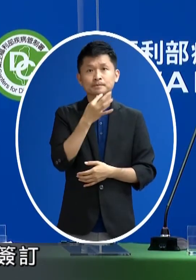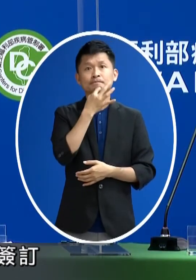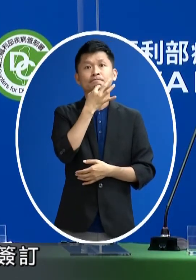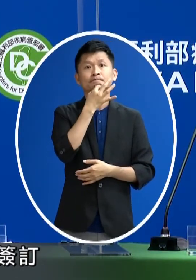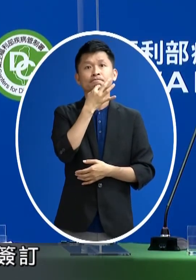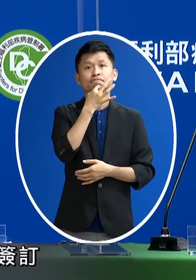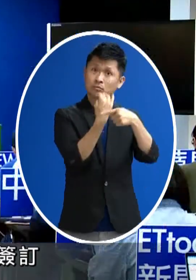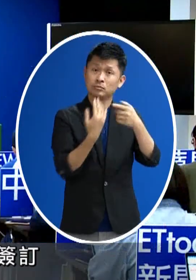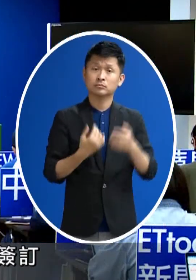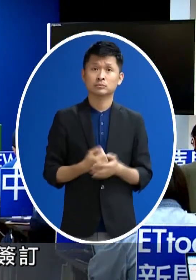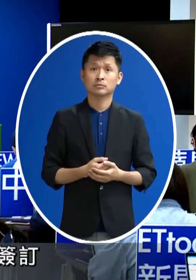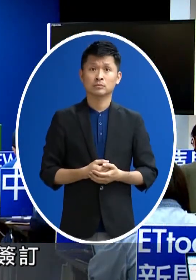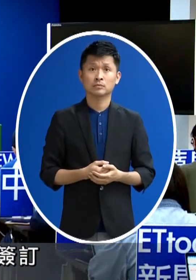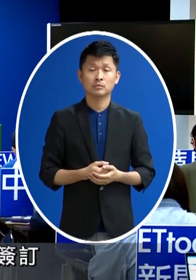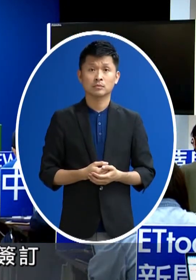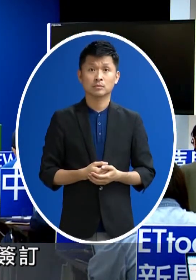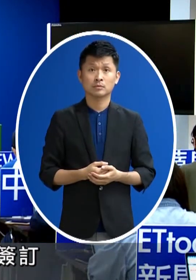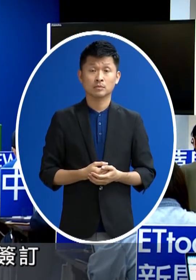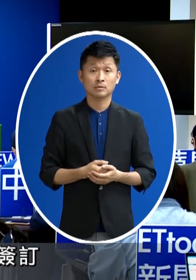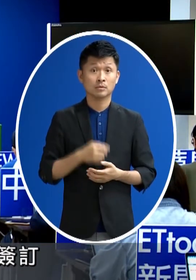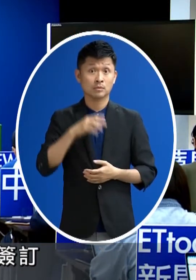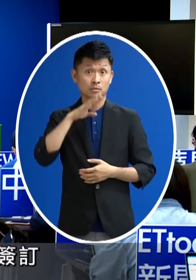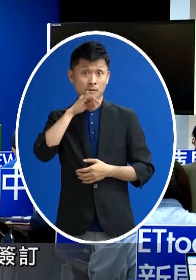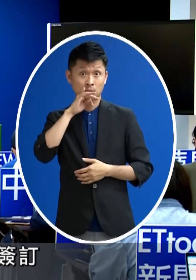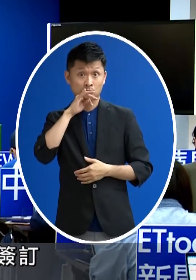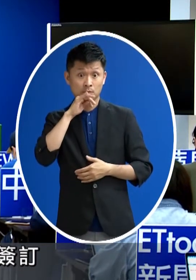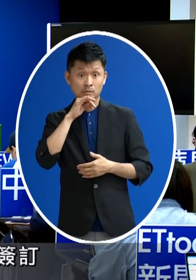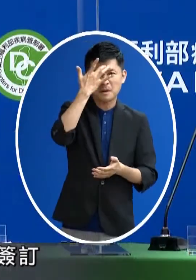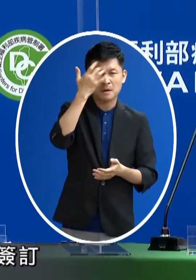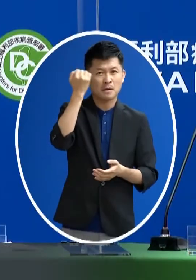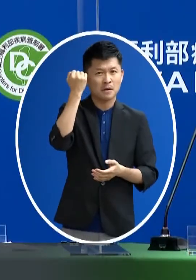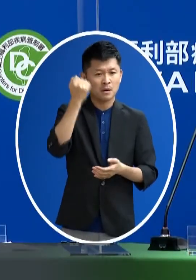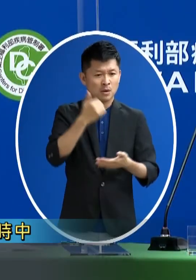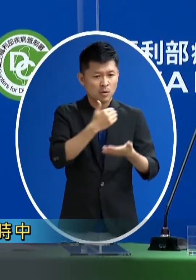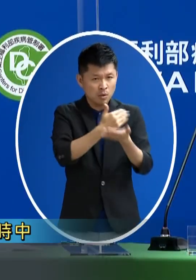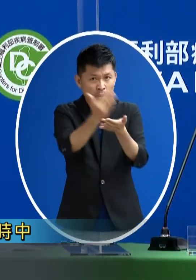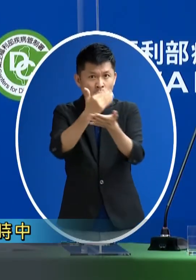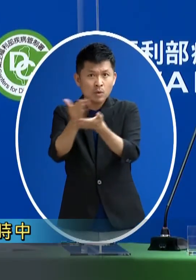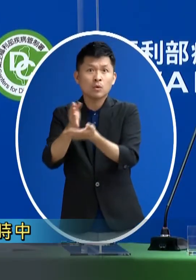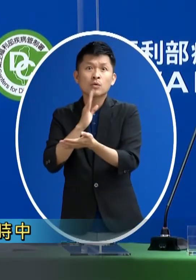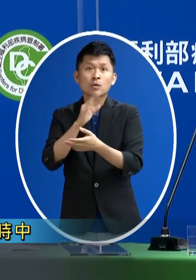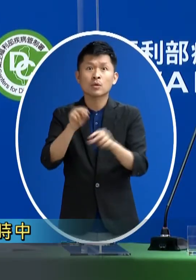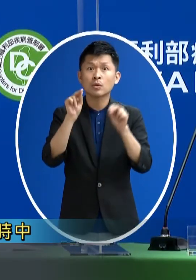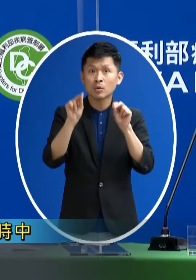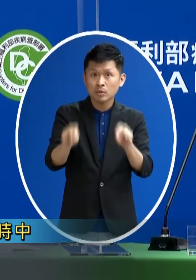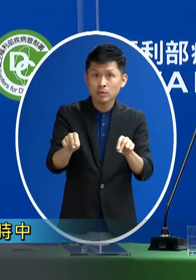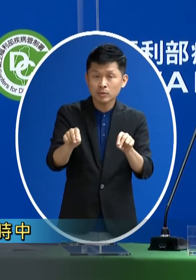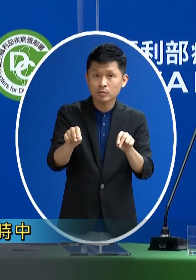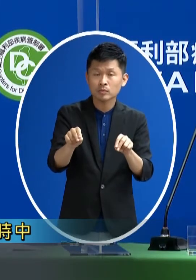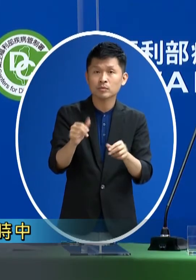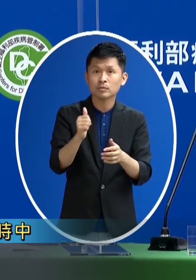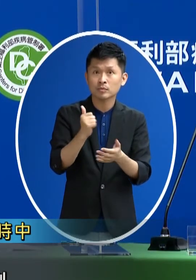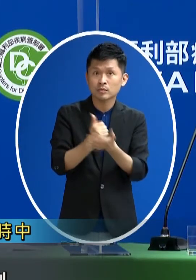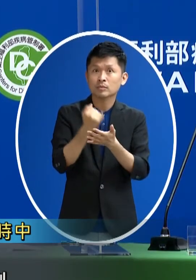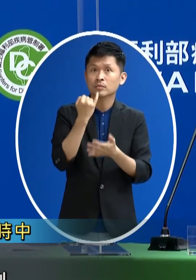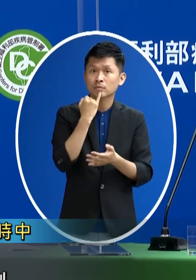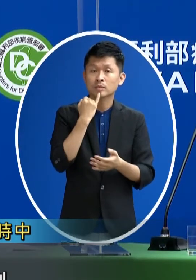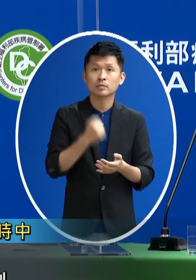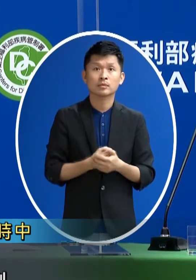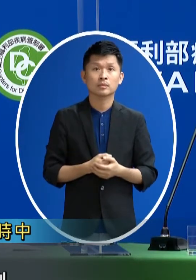瑞 BNT 本周可完成四方合约签订。 那签约应该是可以完成的。好，那至于发派的剂数，跟